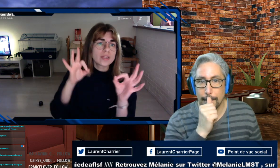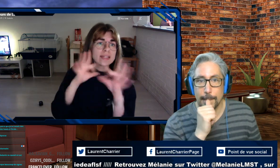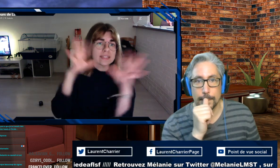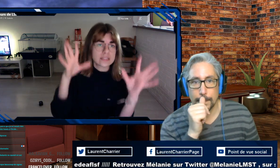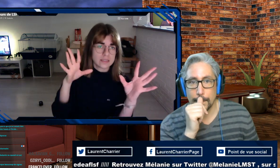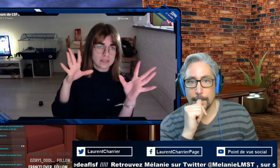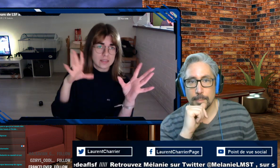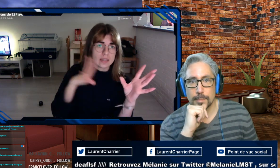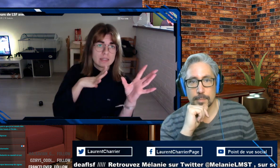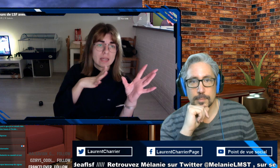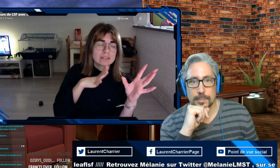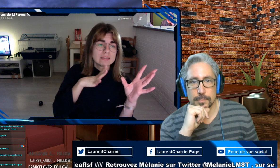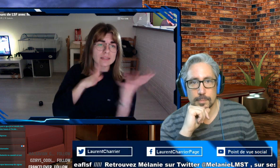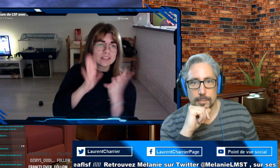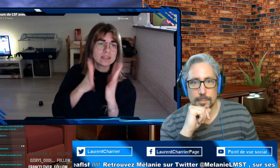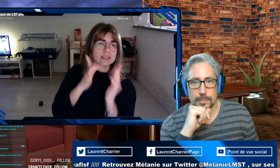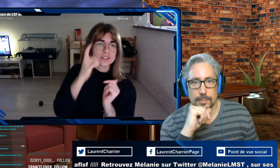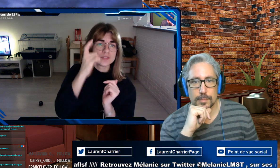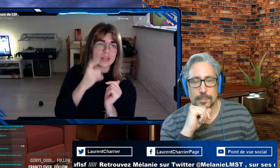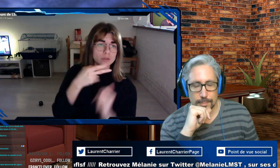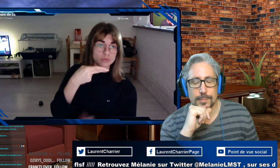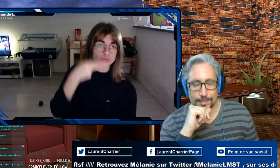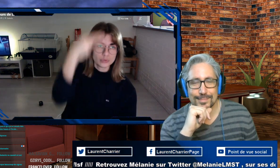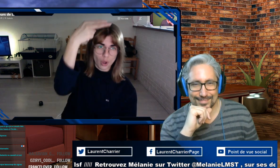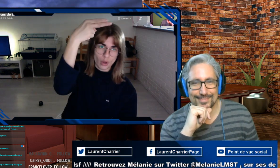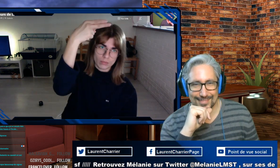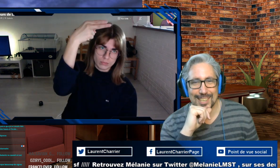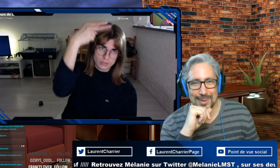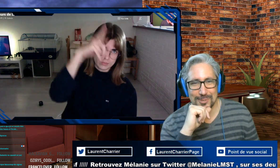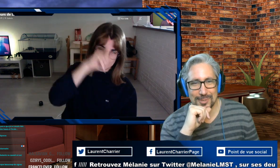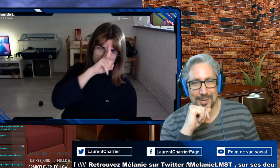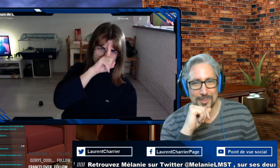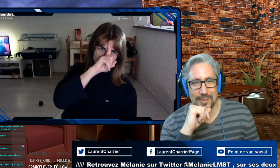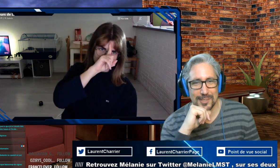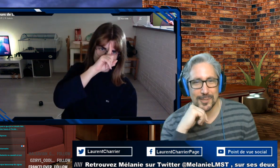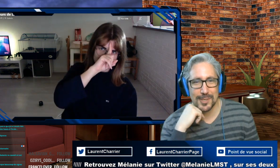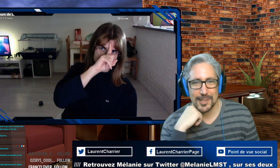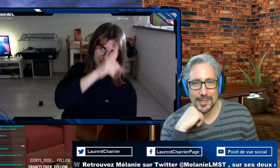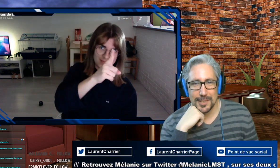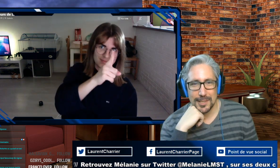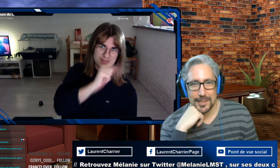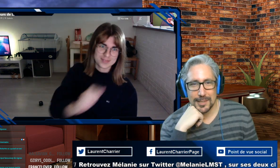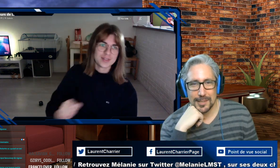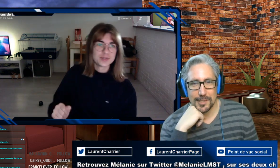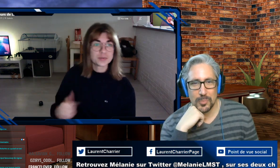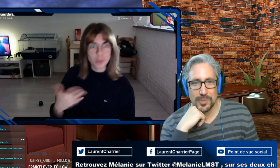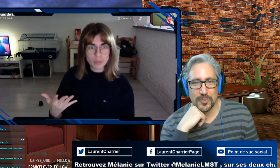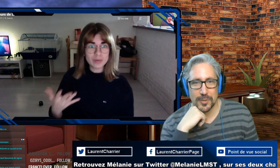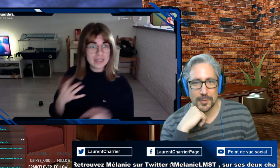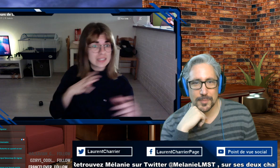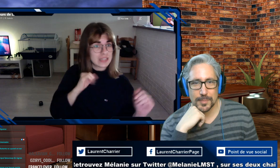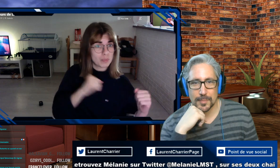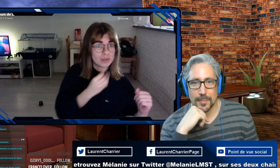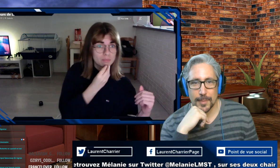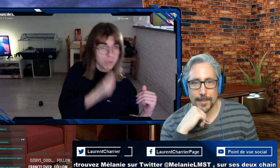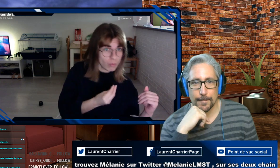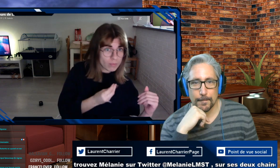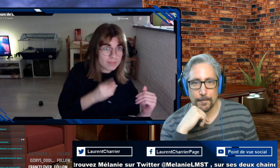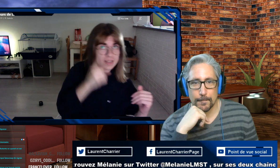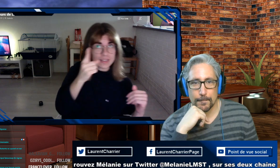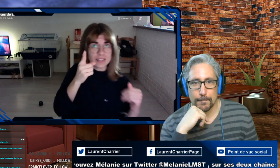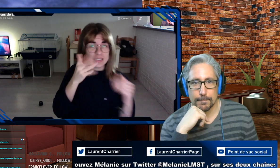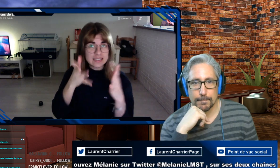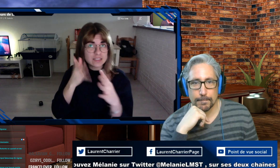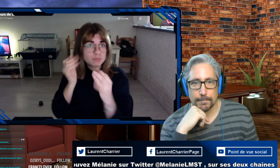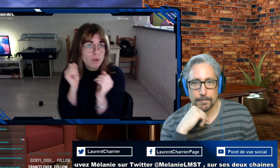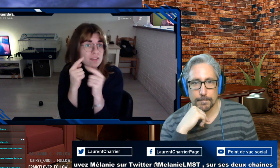Parfois, tu Elix, il y a des signes qui viennent du Nord. Ouais, du Nord, tu m'avais dit, ouais. Des signes un peu différents. Ça peut être bon,